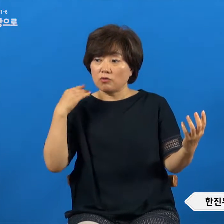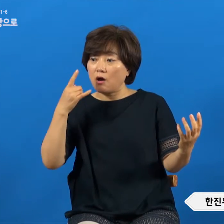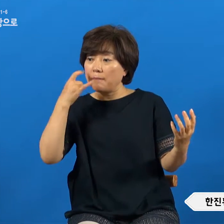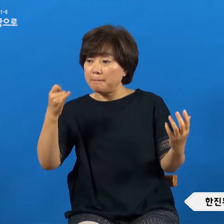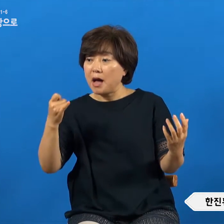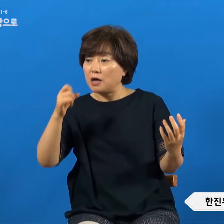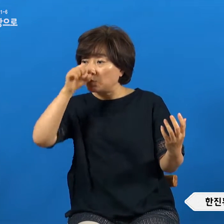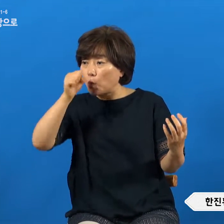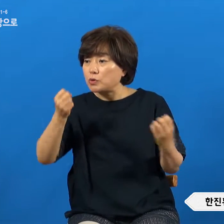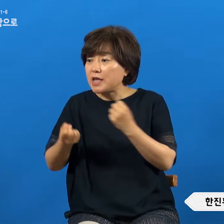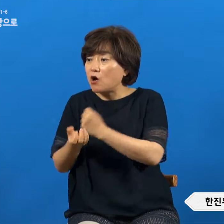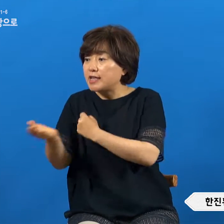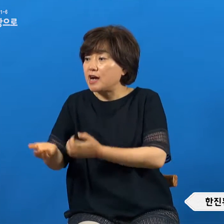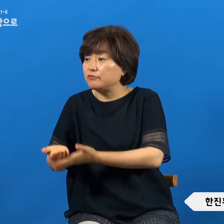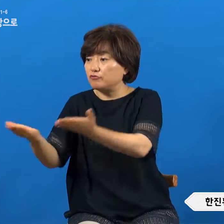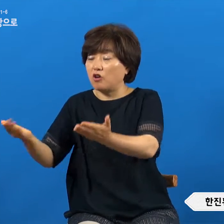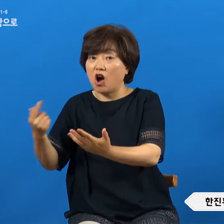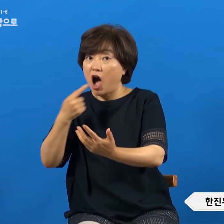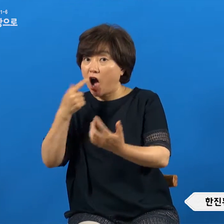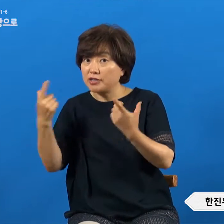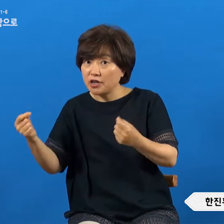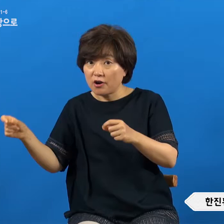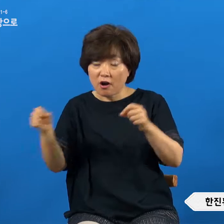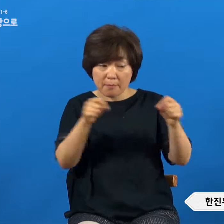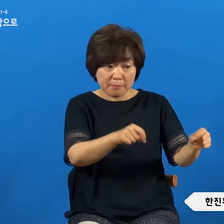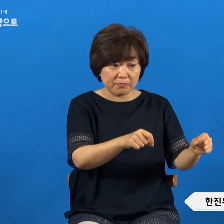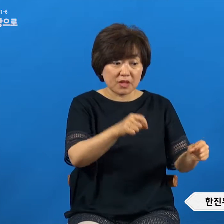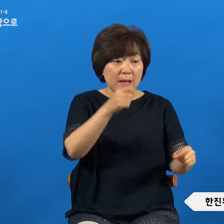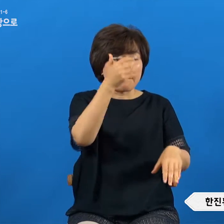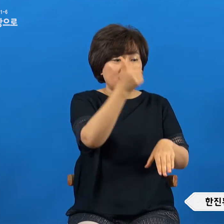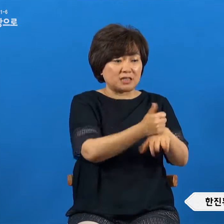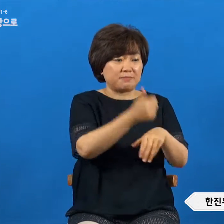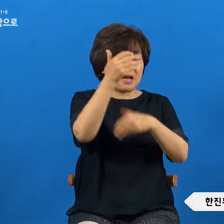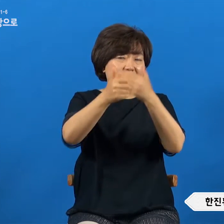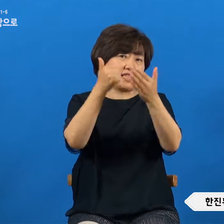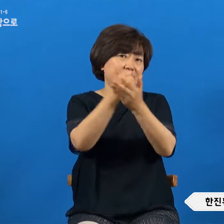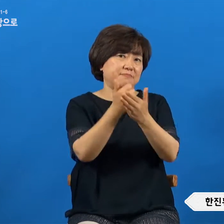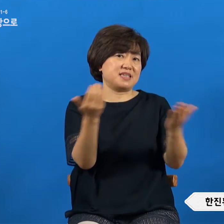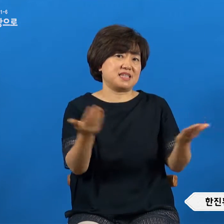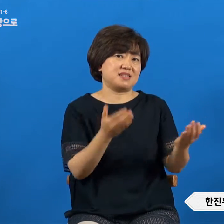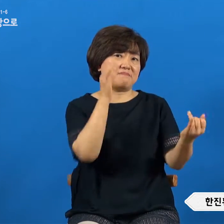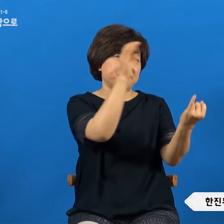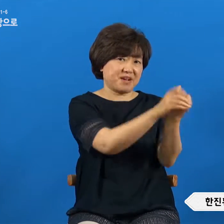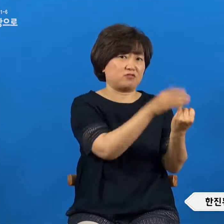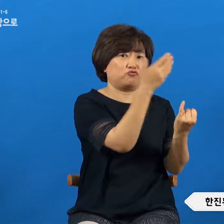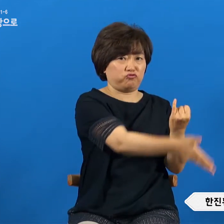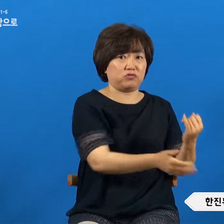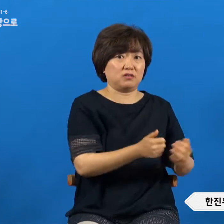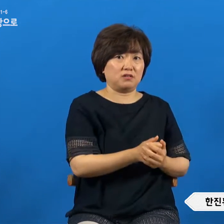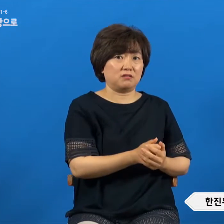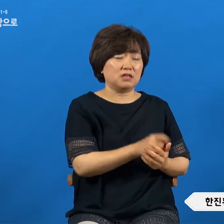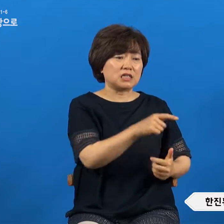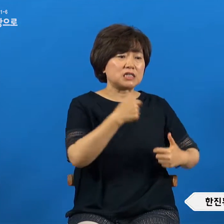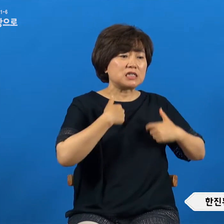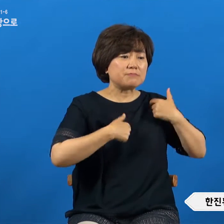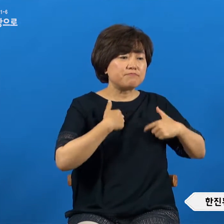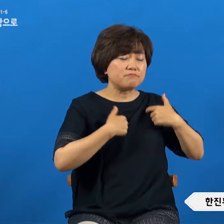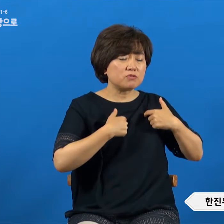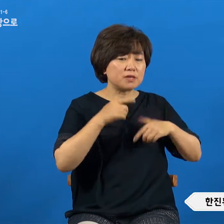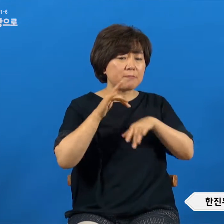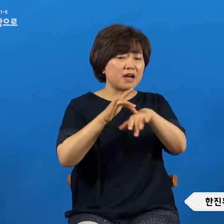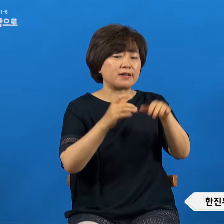마지막 사역을 하나님이 맡기신 거예요. 그런 사역의 기쁨을 마귀가 빼앗아가지 못하게 하세요.